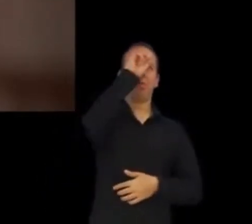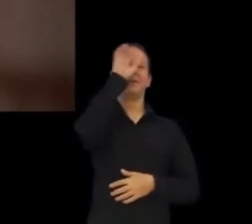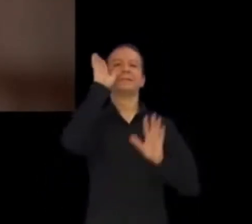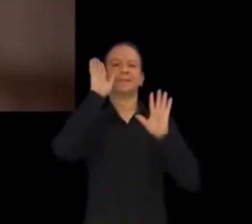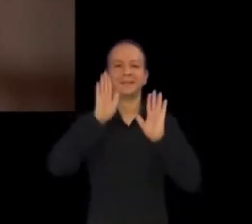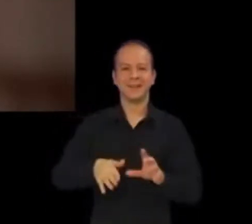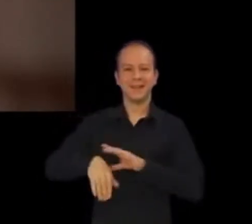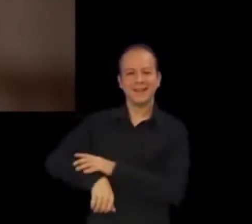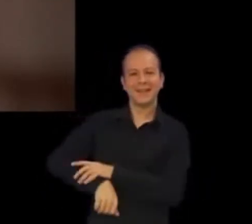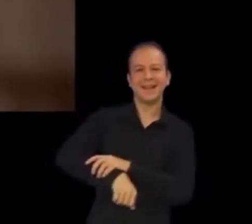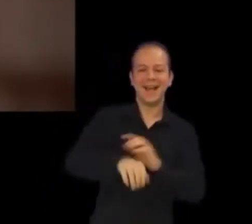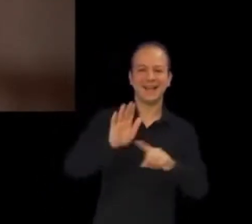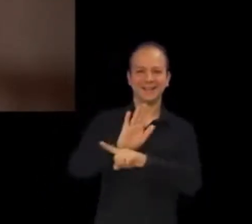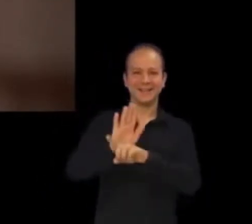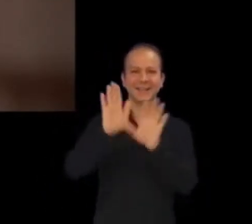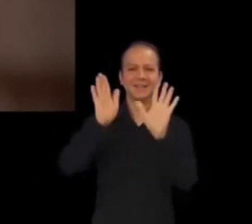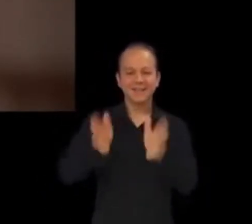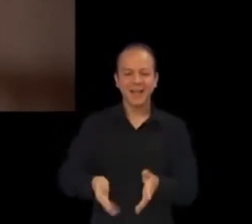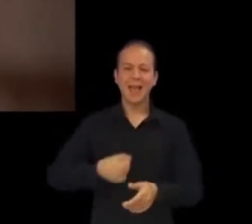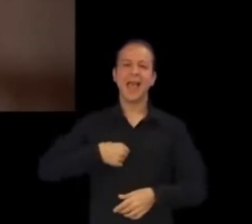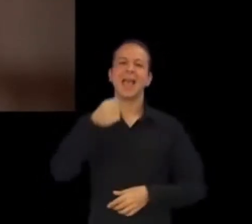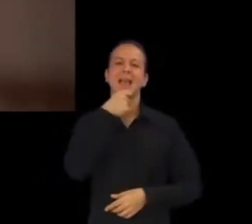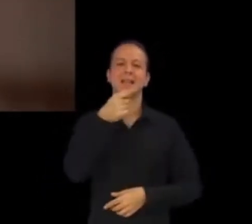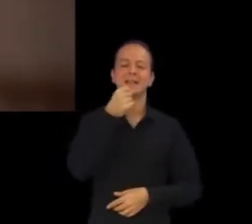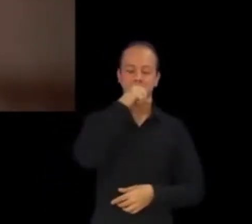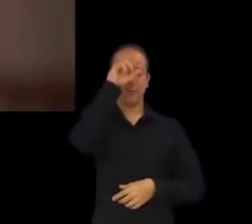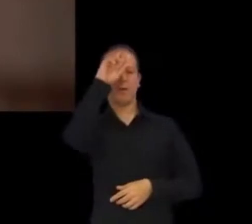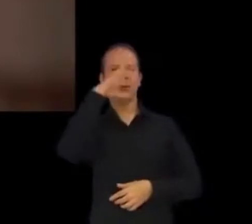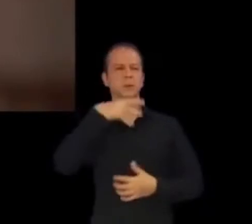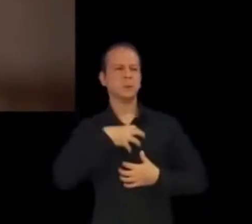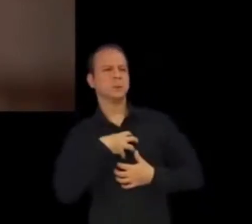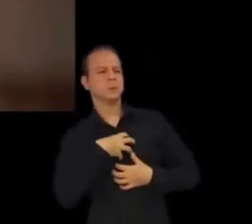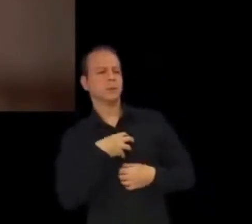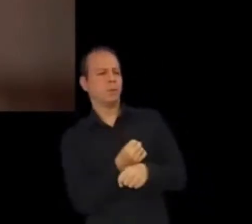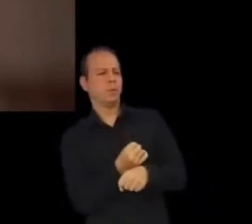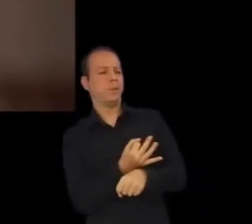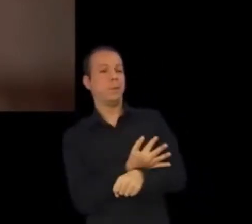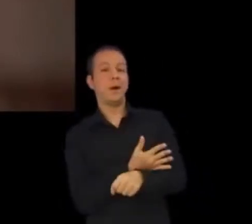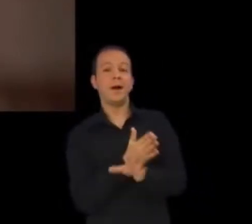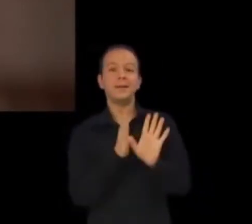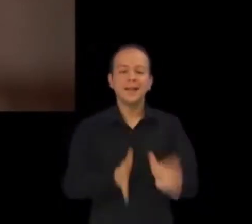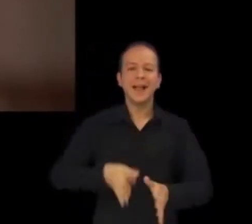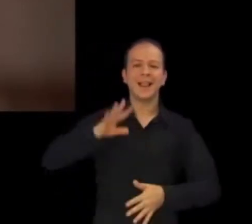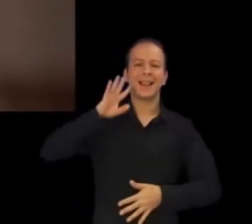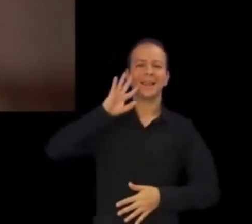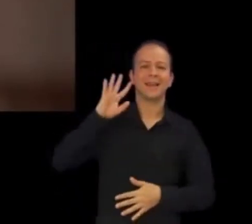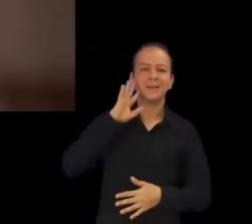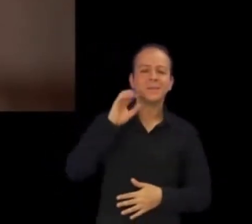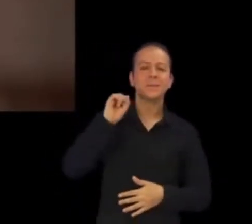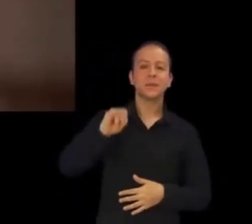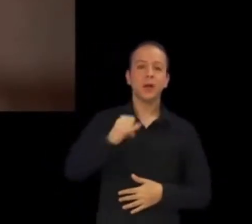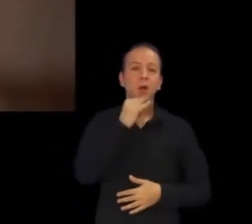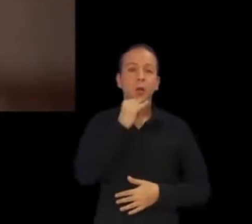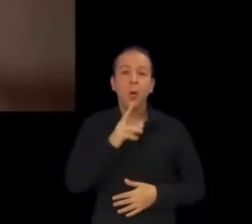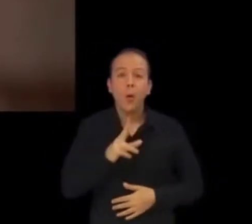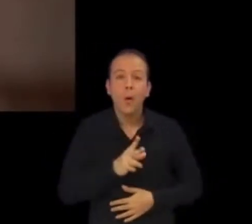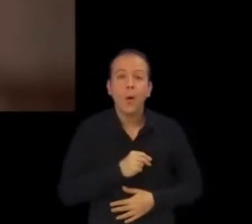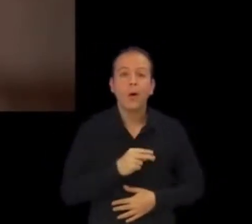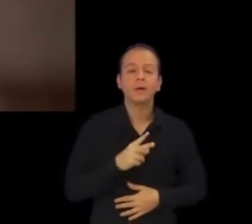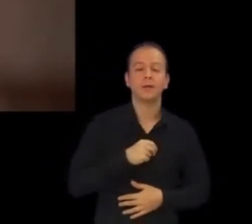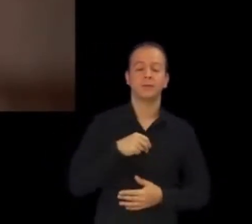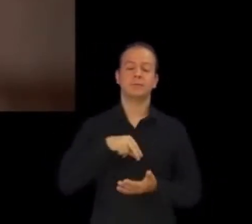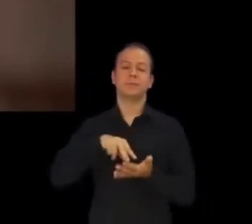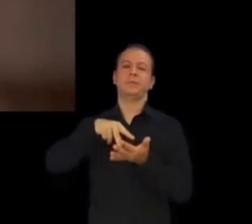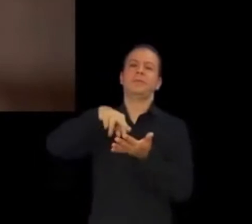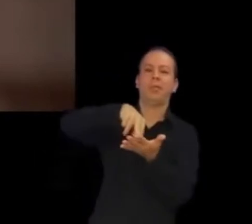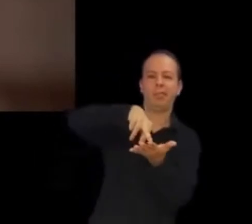bêbadas também já me atravessaram. Inusitado. Engraçado que os bêbados, eles ficam sensibilizados com a gente. Até é legal. Eles ficam... Nossa, a